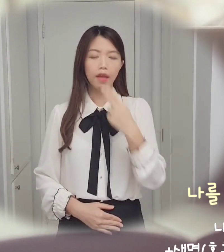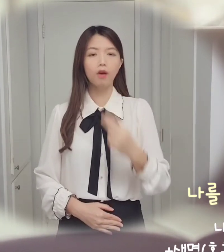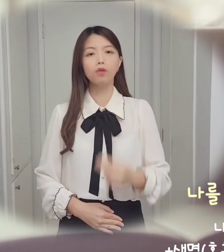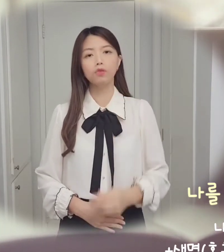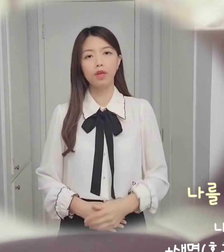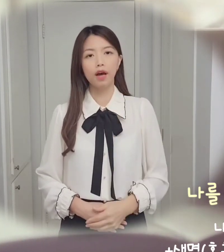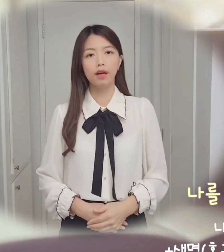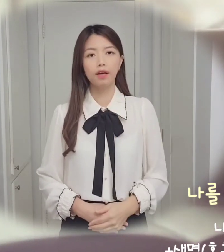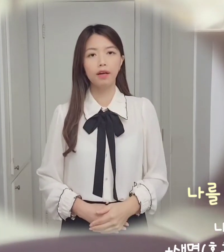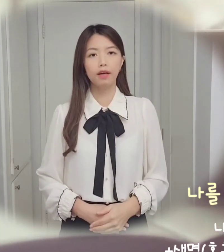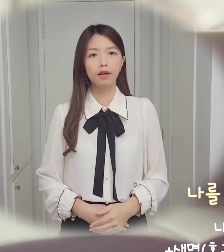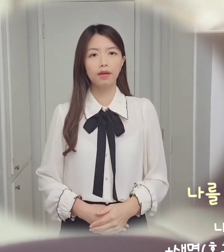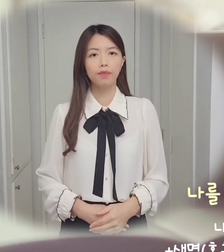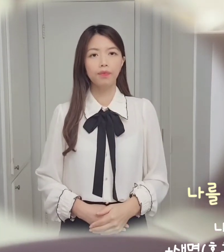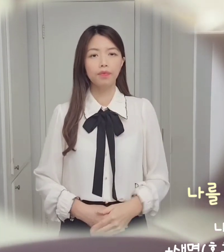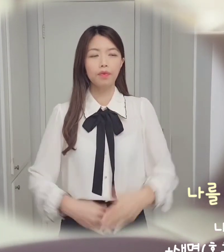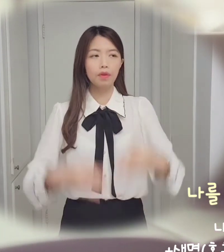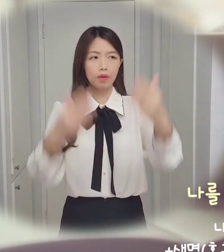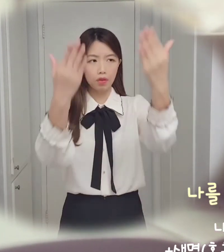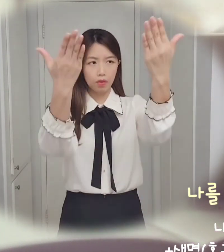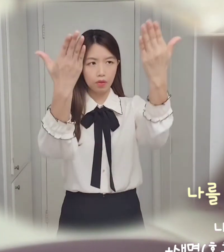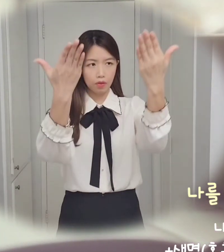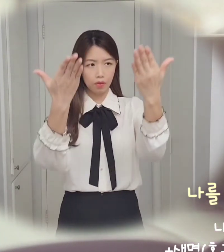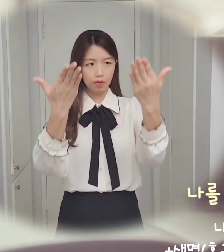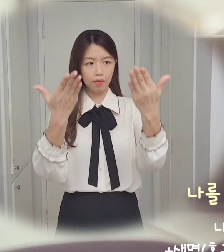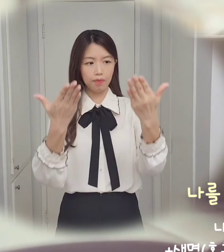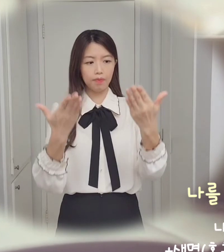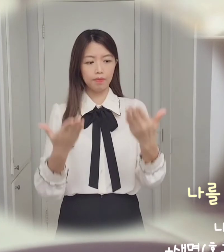생명을 내어주사.